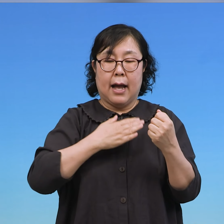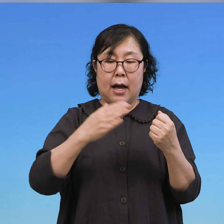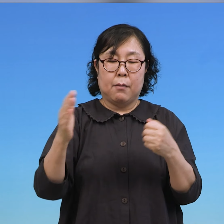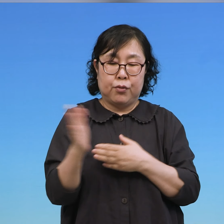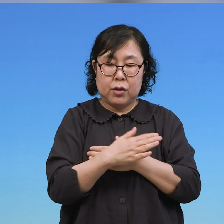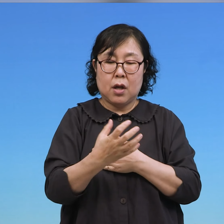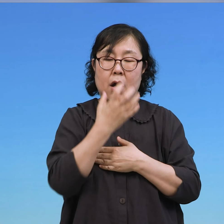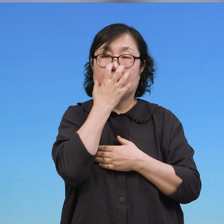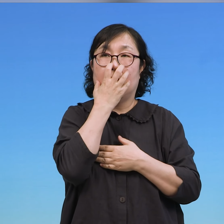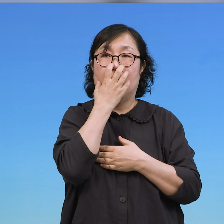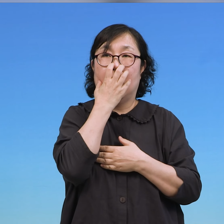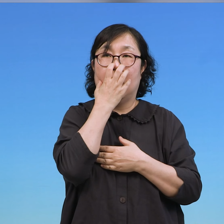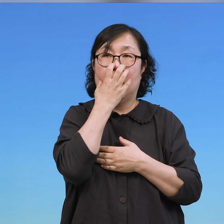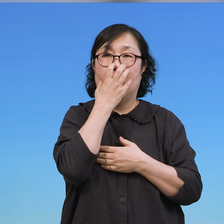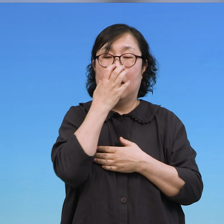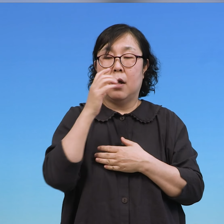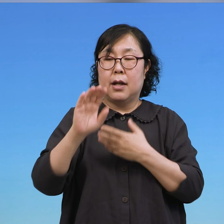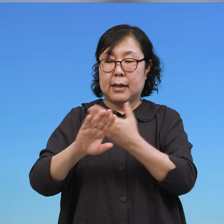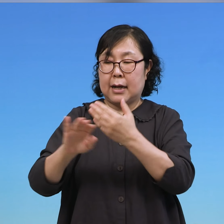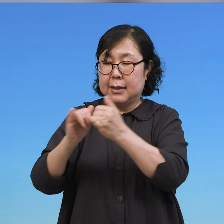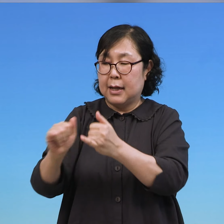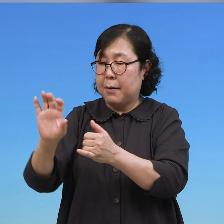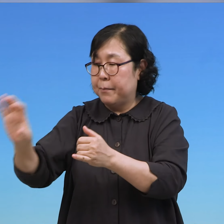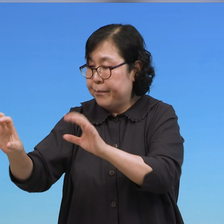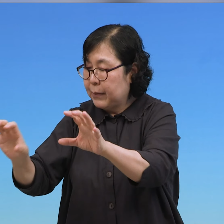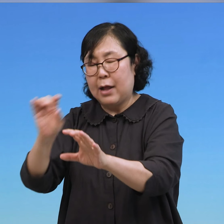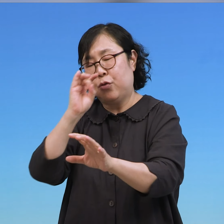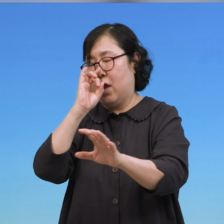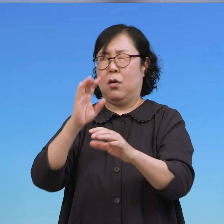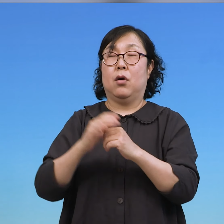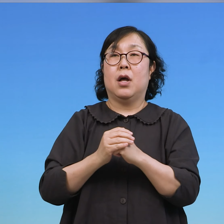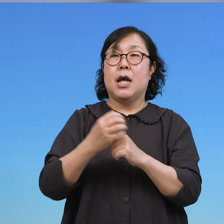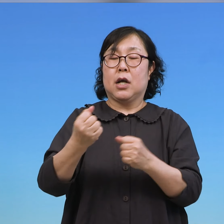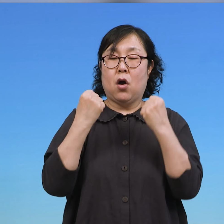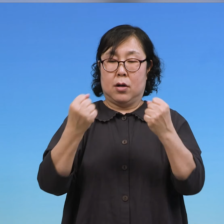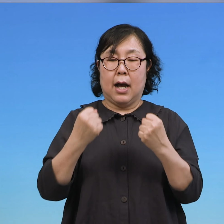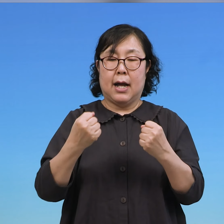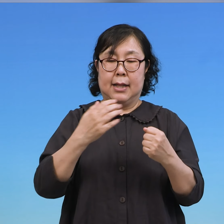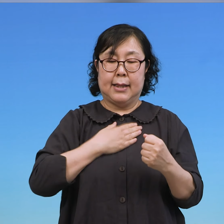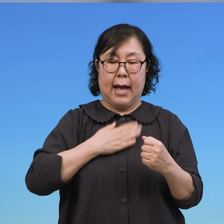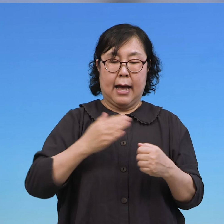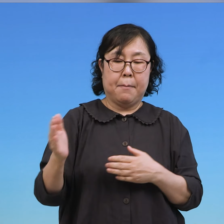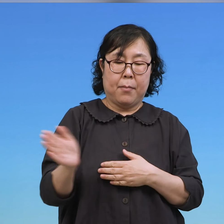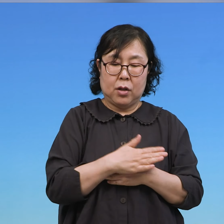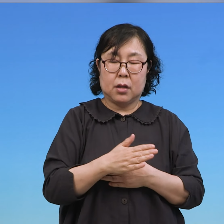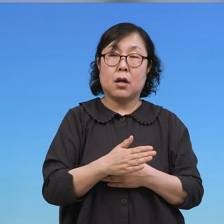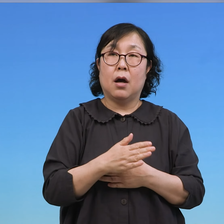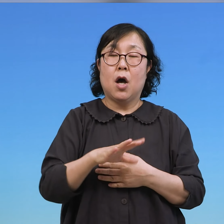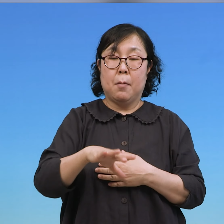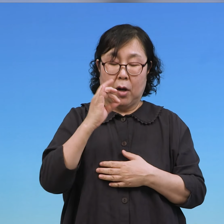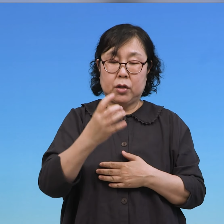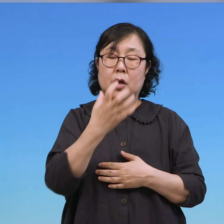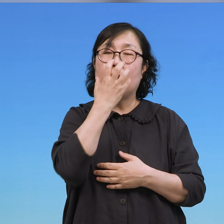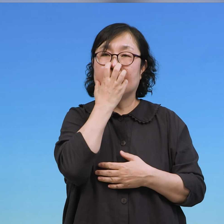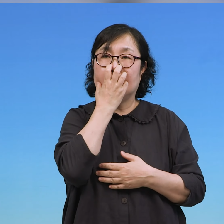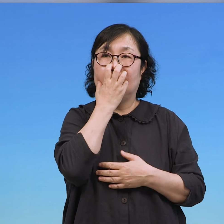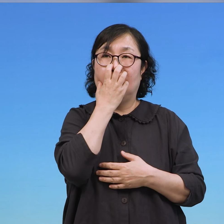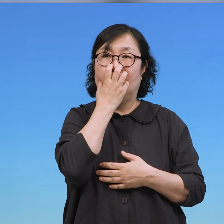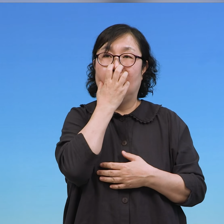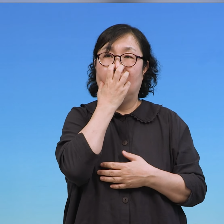껴라는 거예요. 애 끼운다고 이러면 큰일 난다는 겁니다. 건강한 당신이 먼저 산소